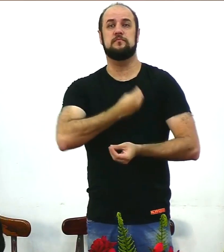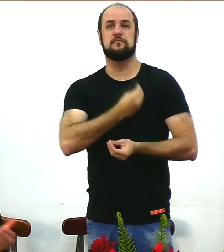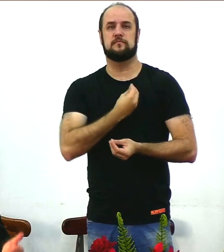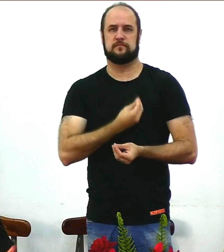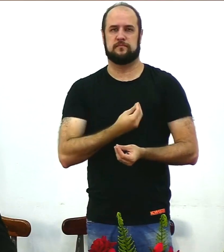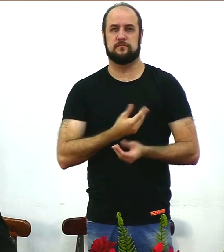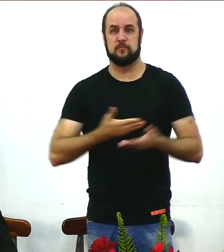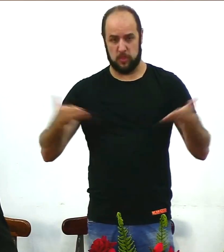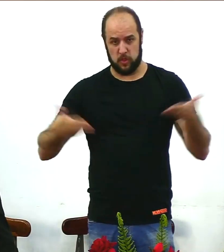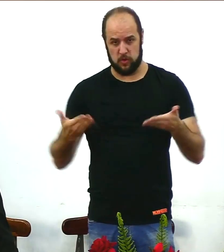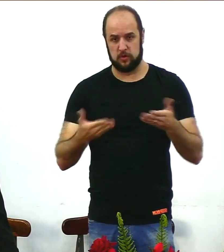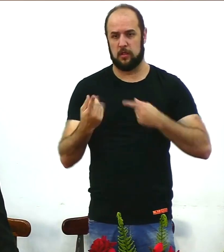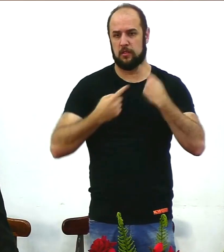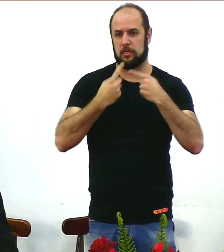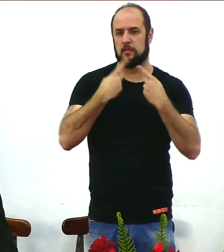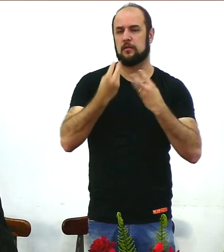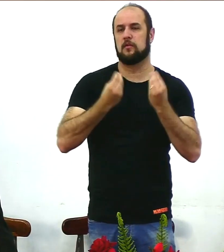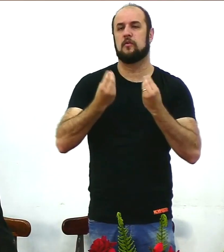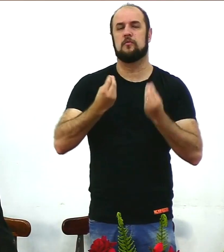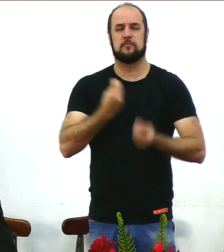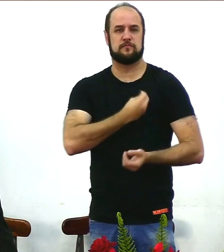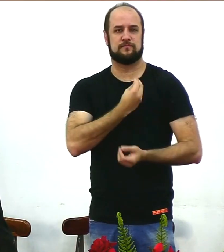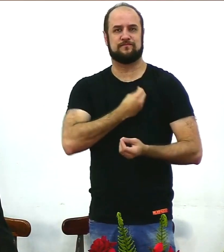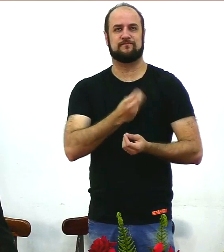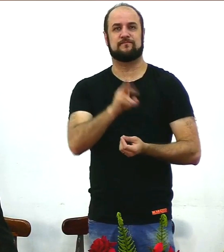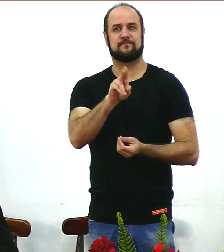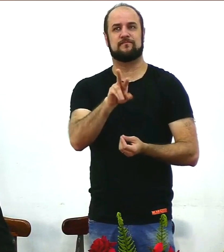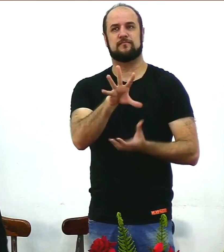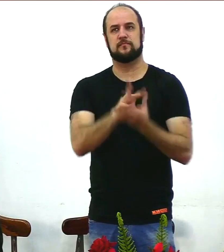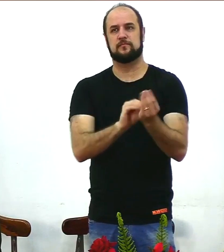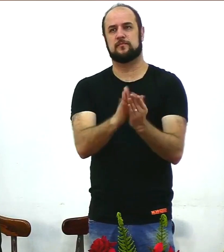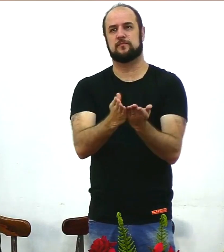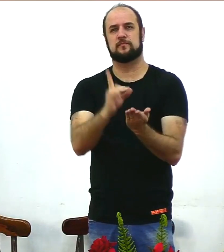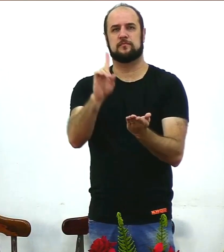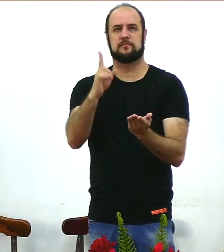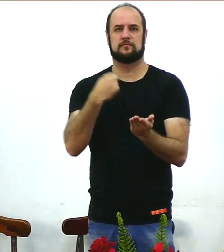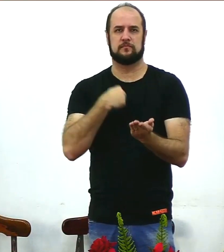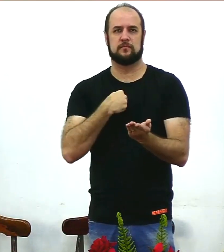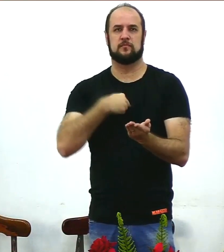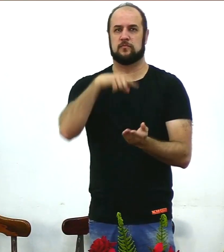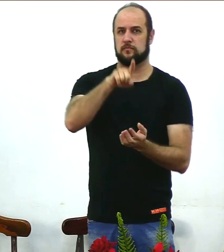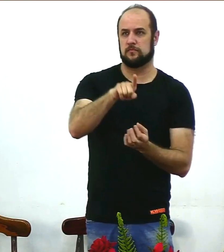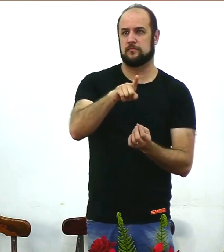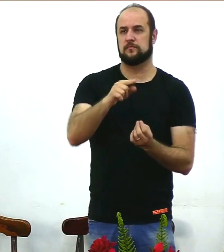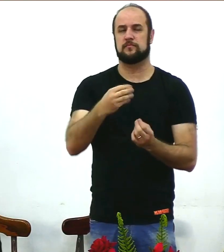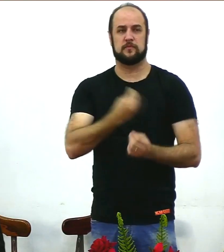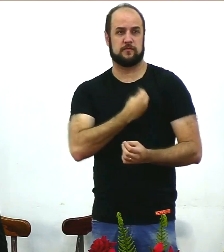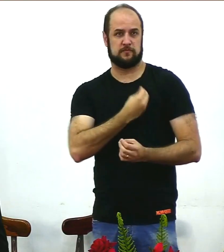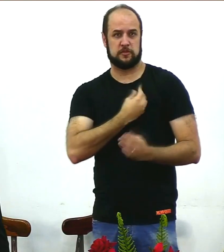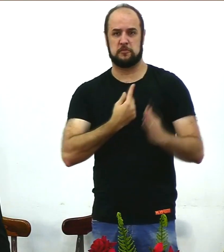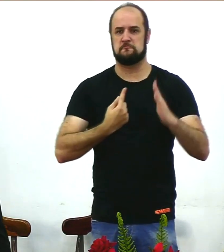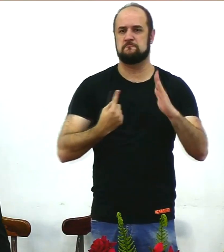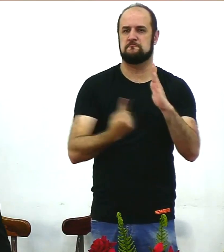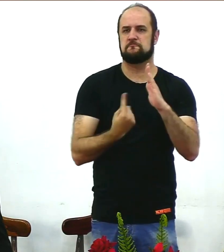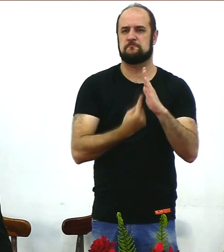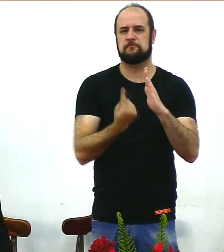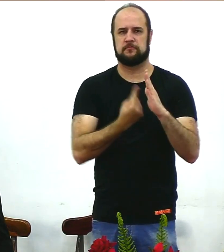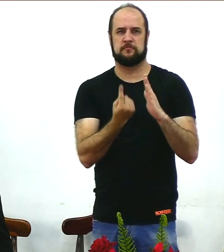então viver biblicamente nestes dias, eu e você que estamos vivendo sob